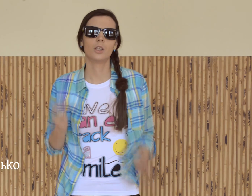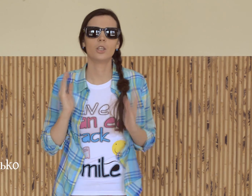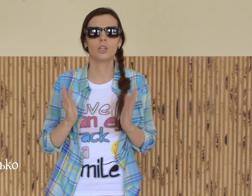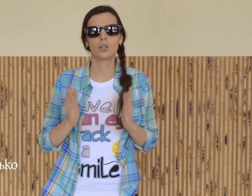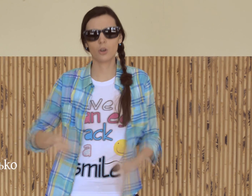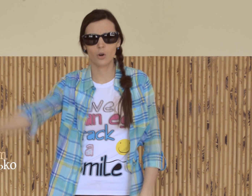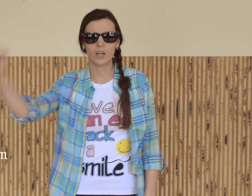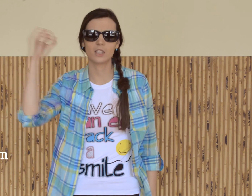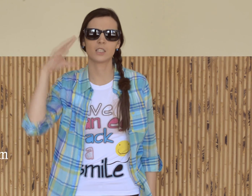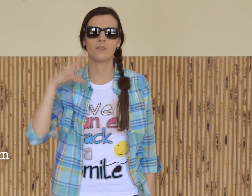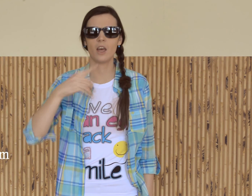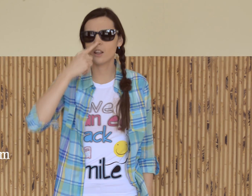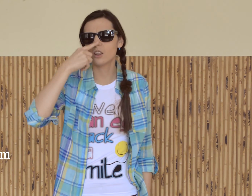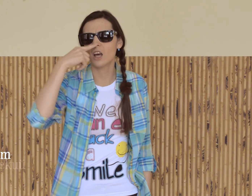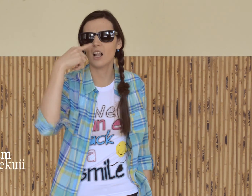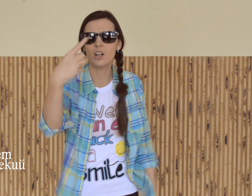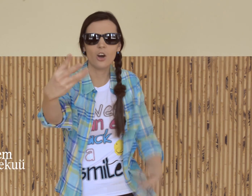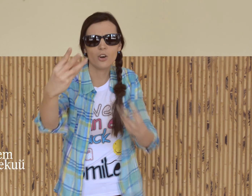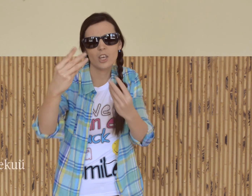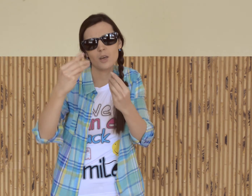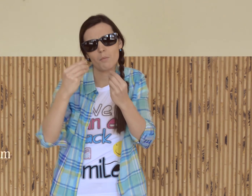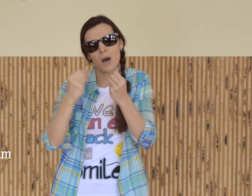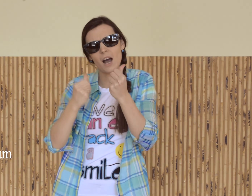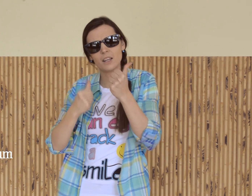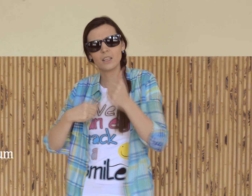И только свет далекий манит